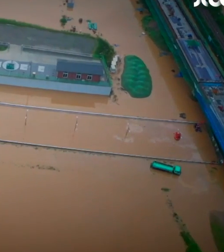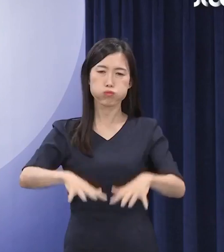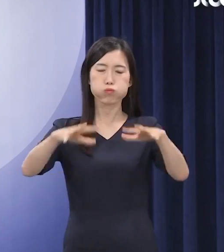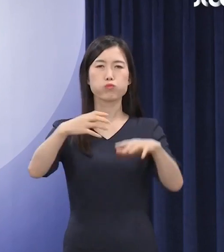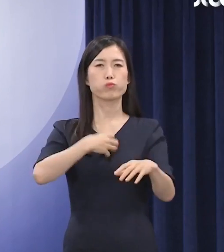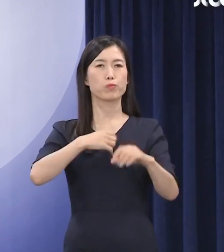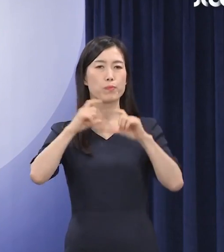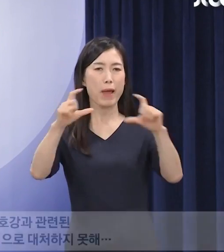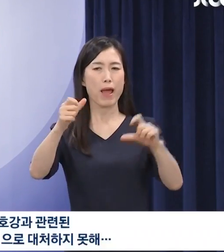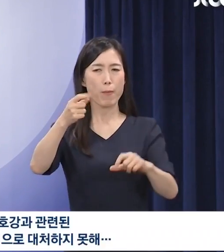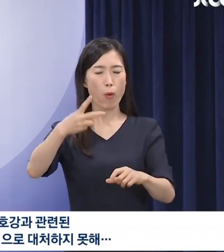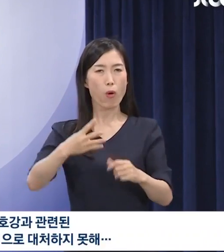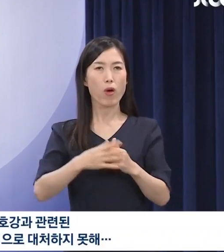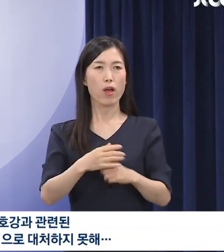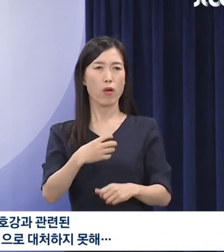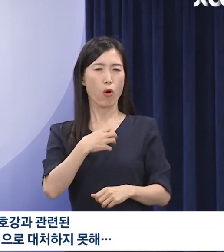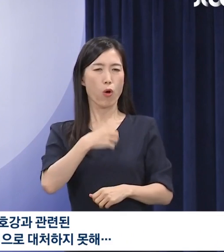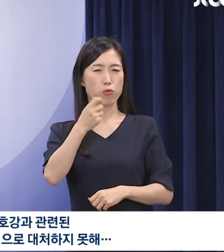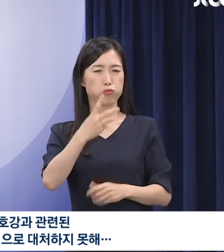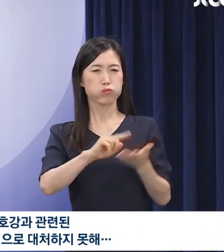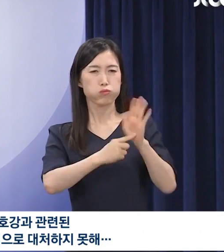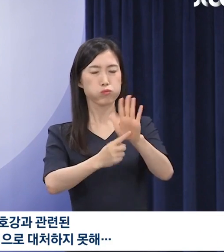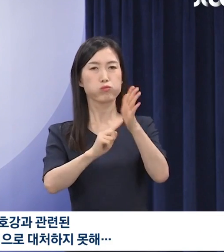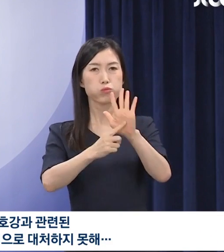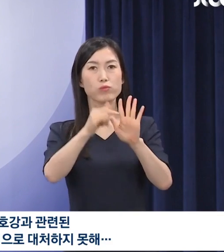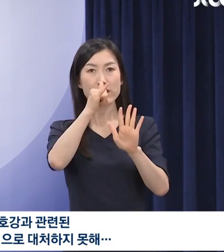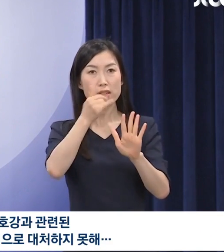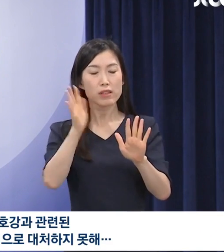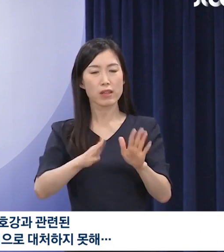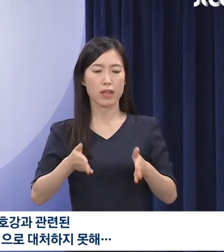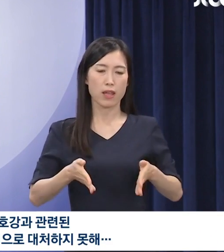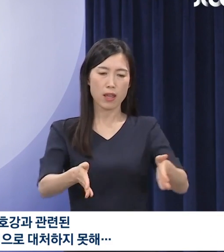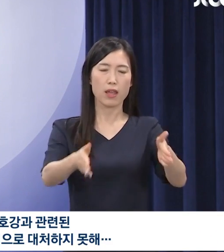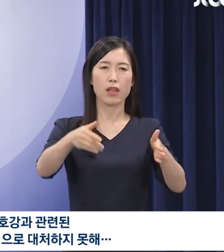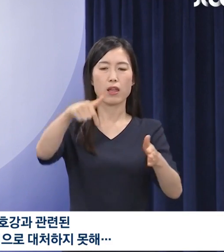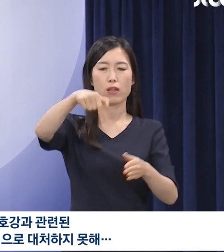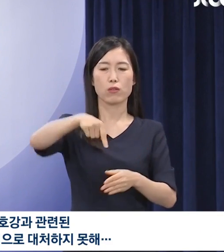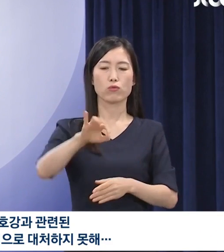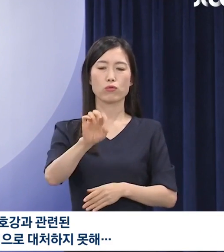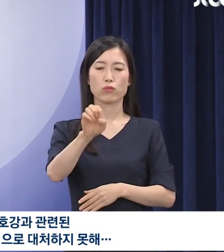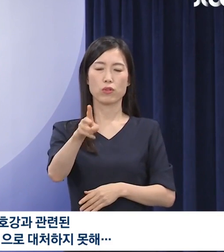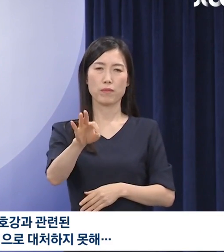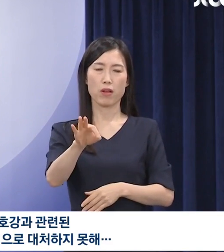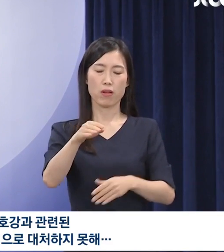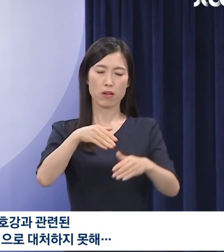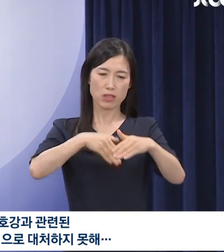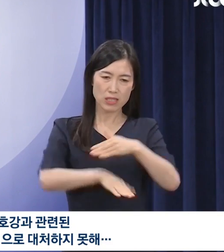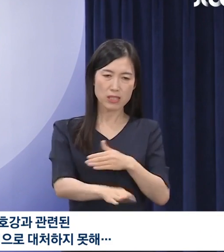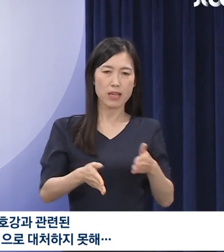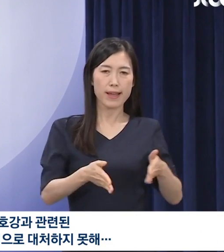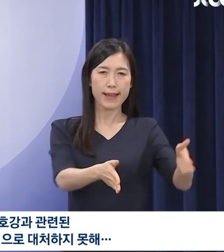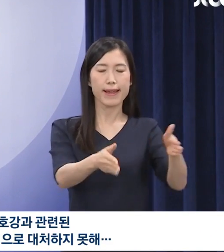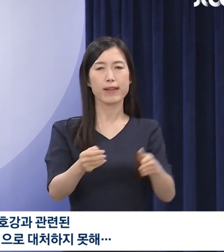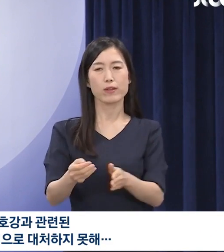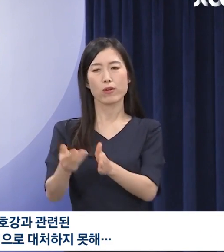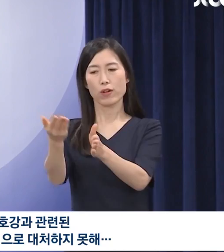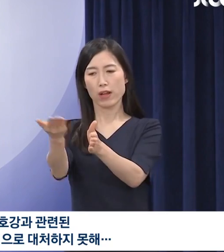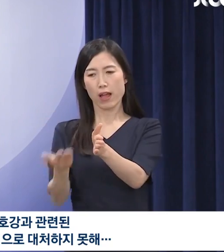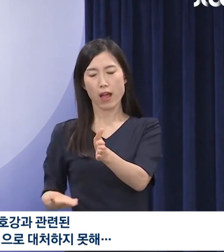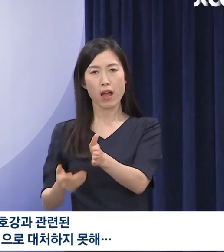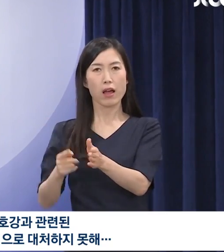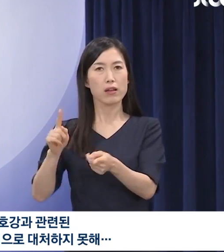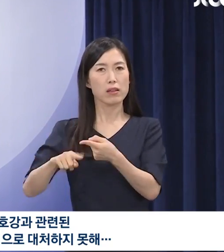했습니다 수많은 경고가 있었음에도 궁평이 지하차도와 주변 미호강과 관련된 여러 기관이